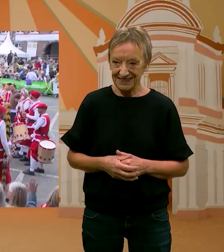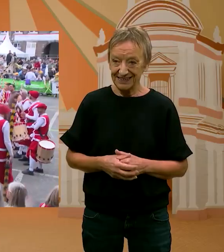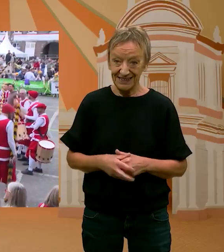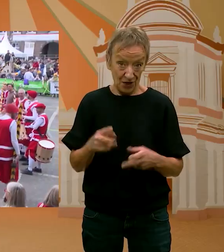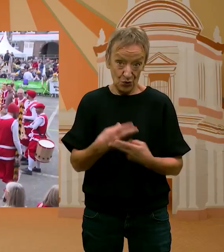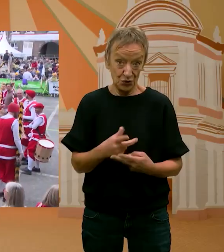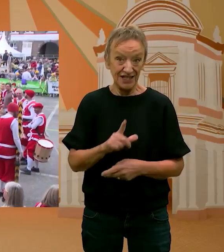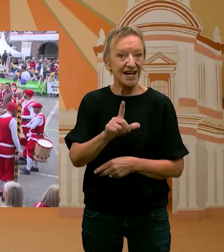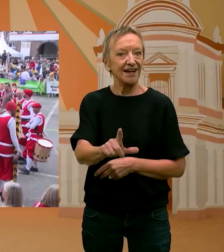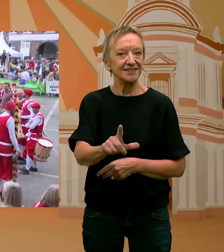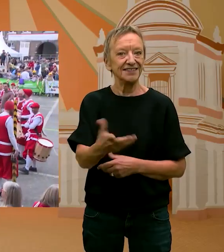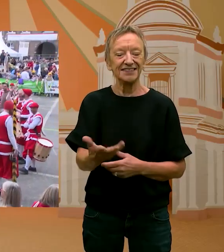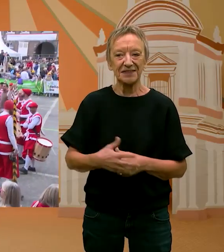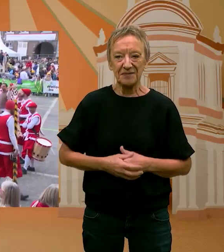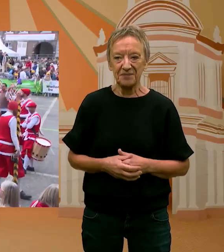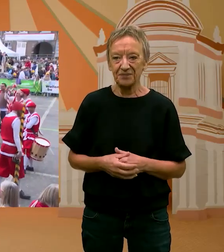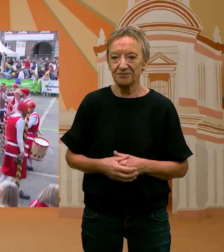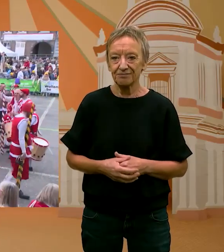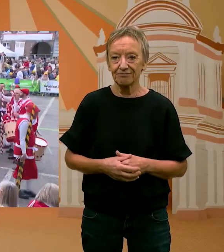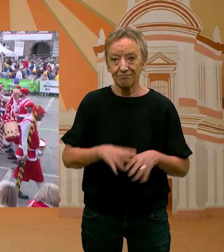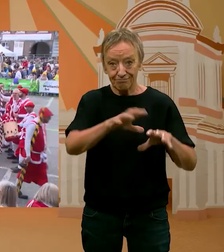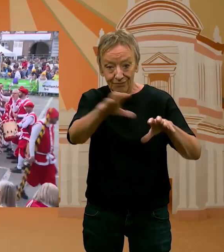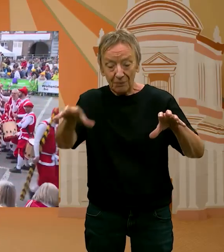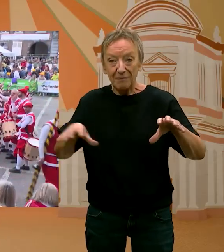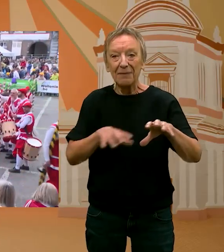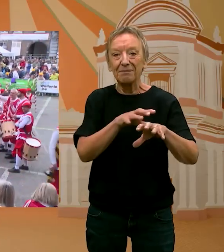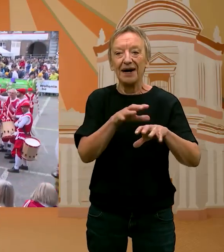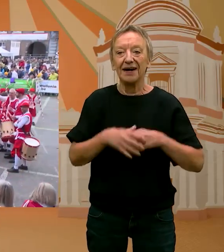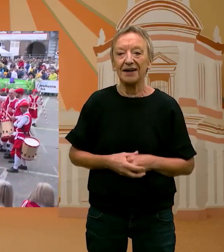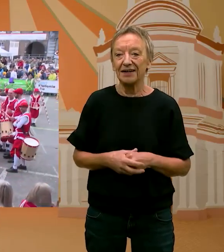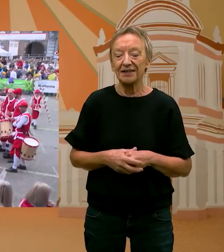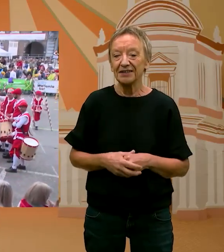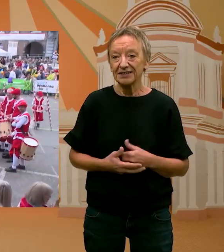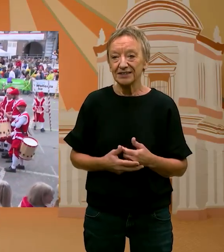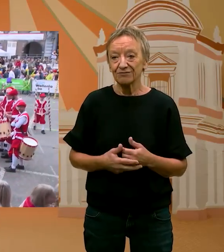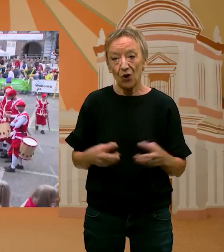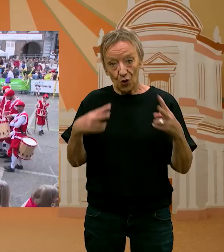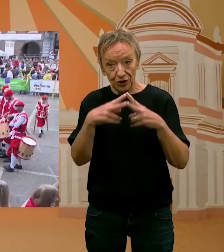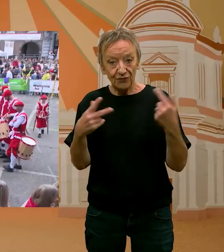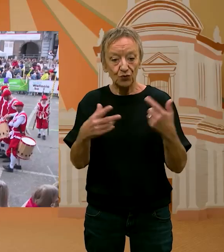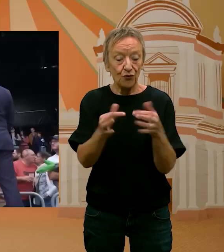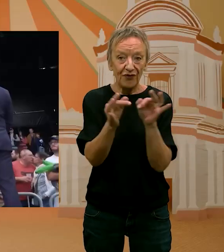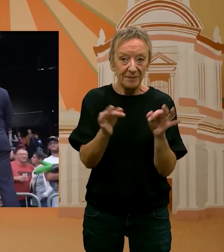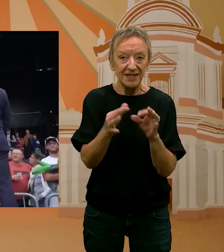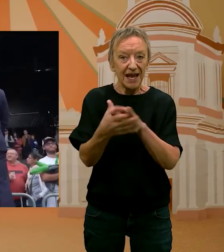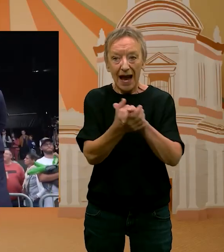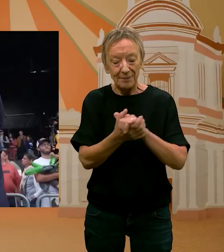fêter tout ça dans les quartiers. Les échasseurs namurois vont retrouver leurs familles, leurs amis et retourner faire la fête dans